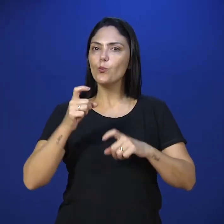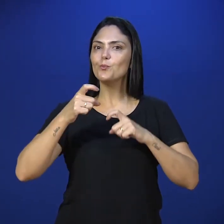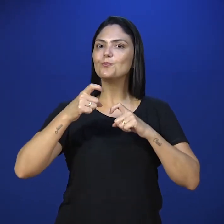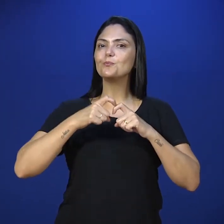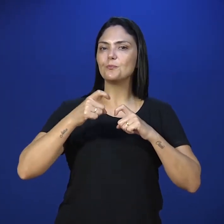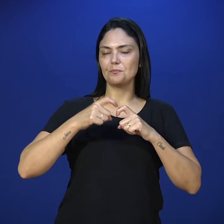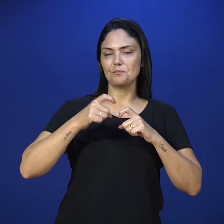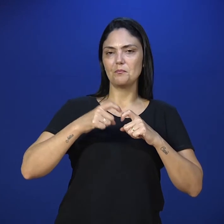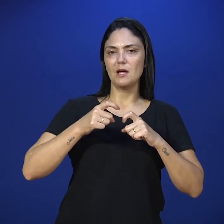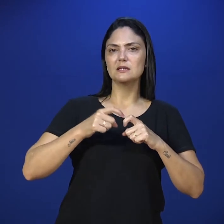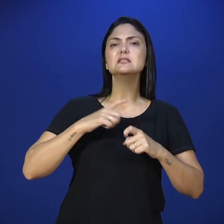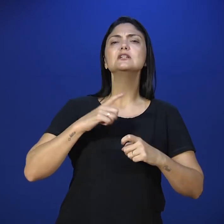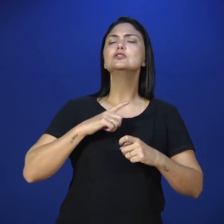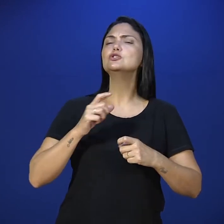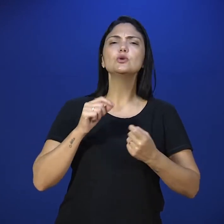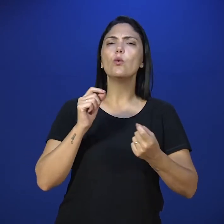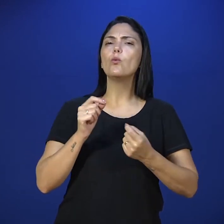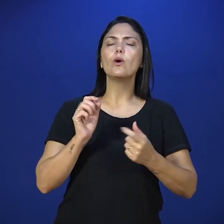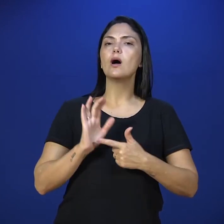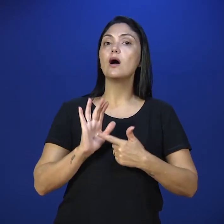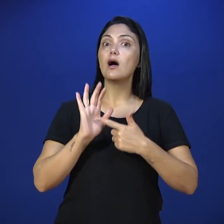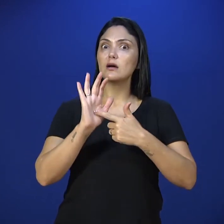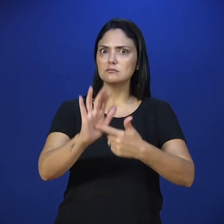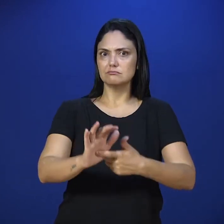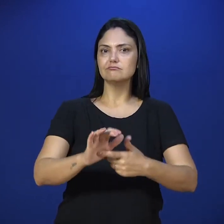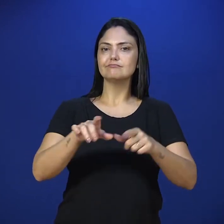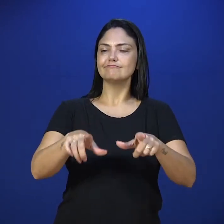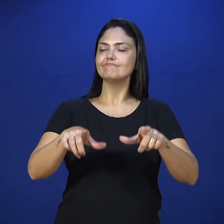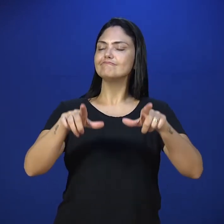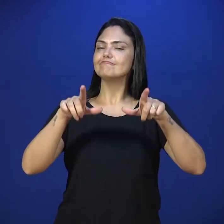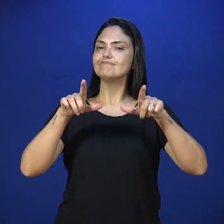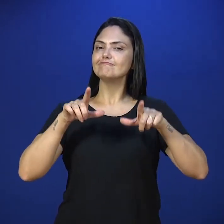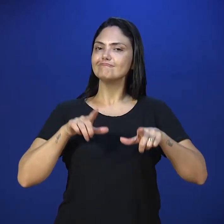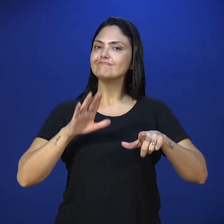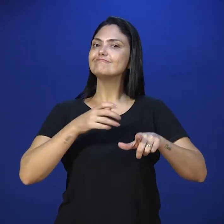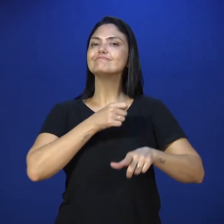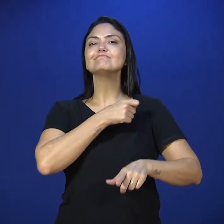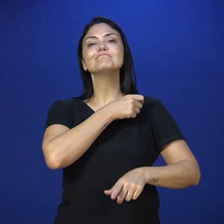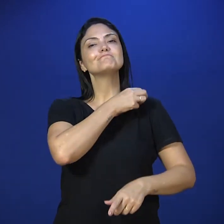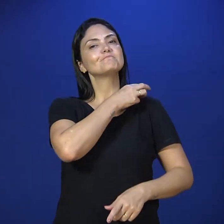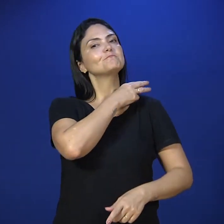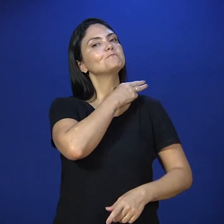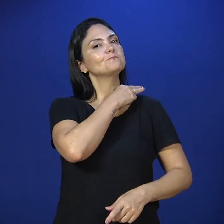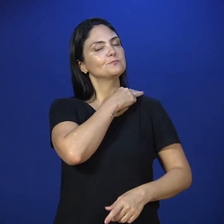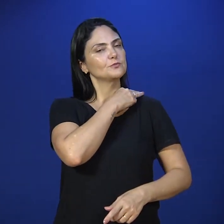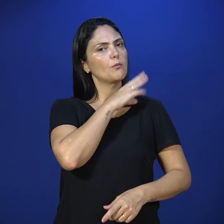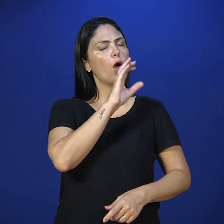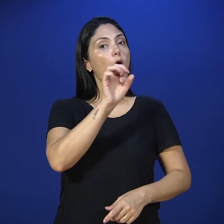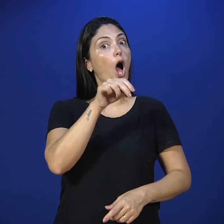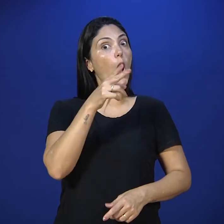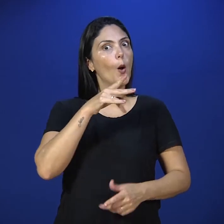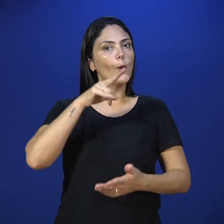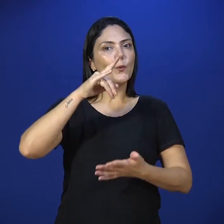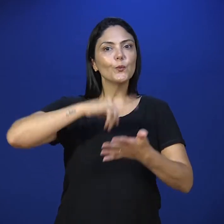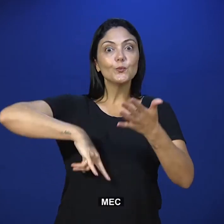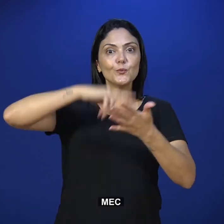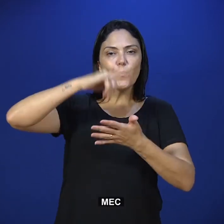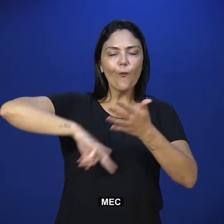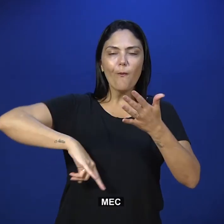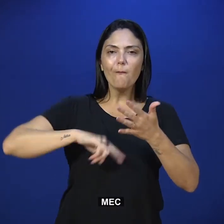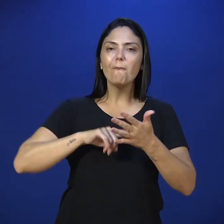Medicina mediante apresentação do certificado, diploma de conclusão do ensino médio ou documento equivalente